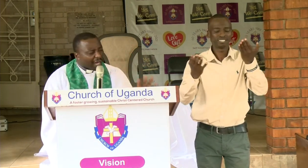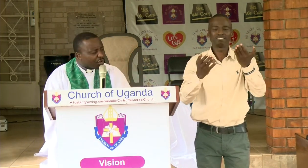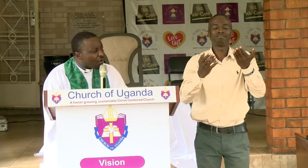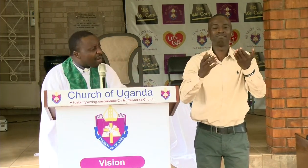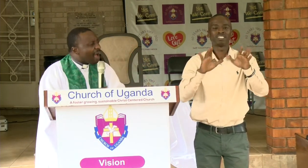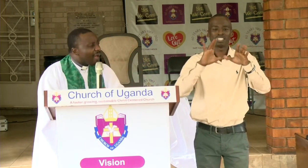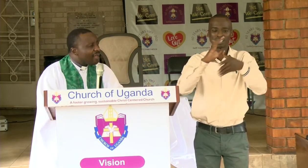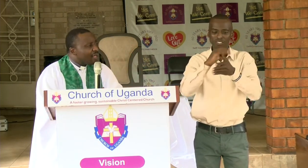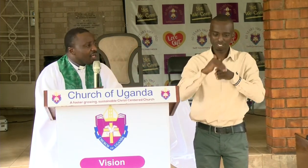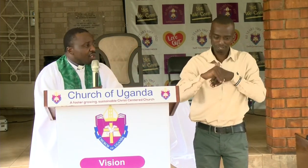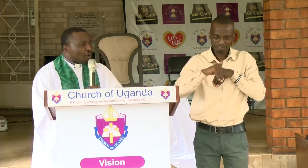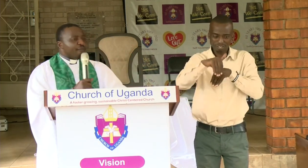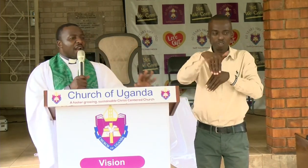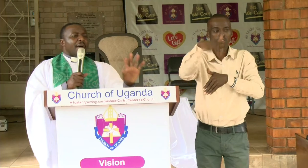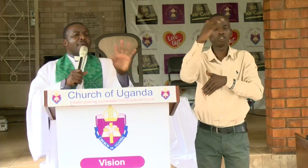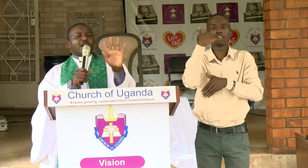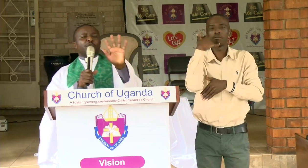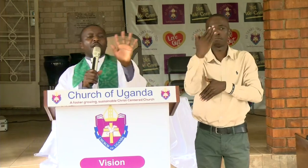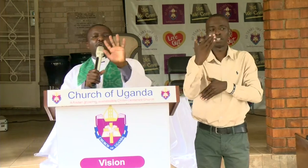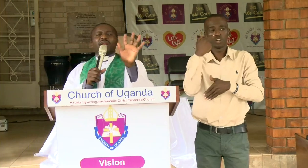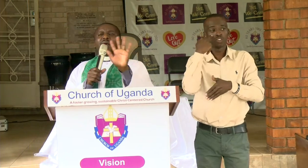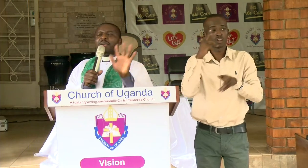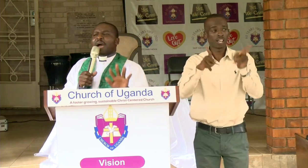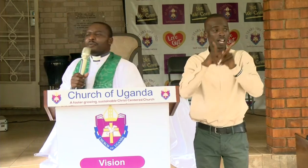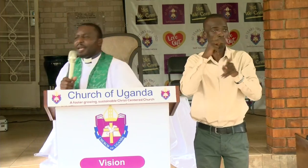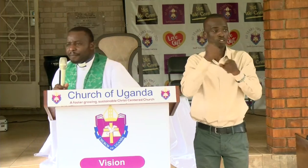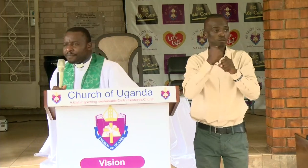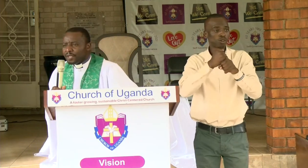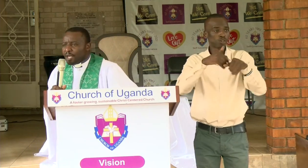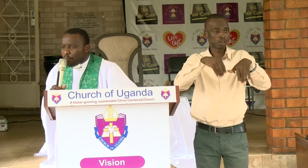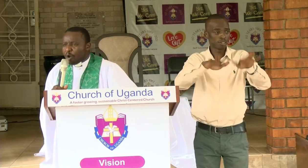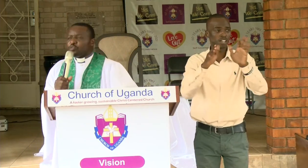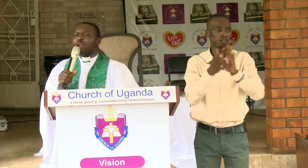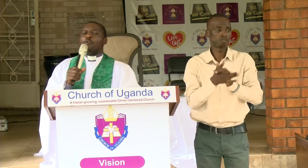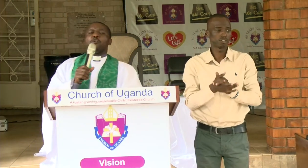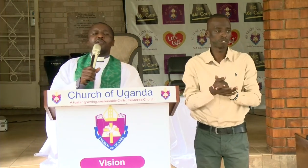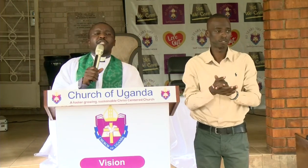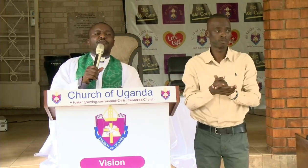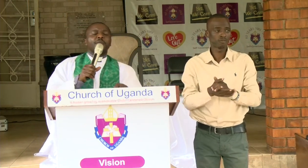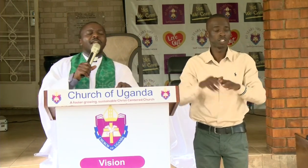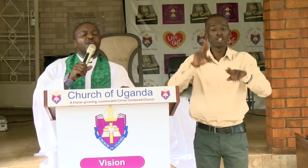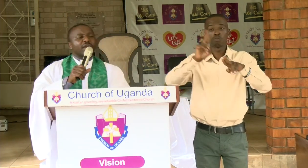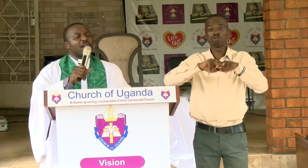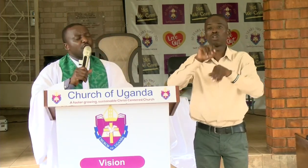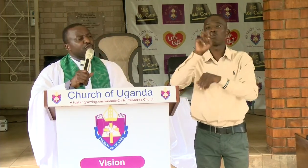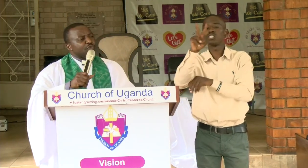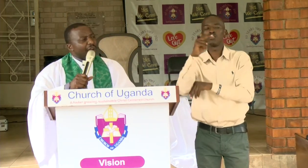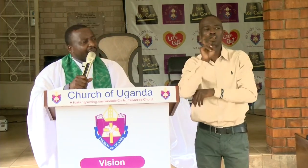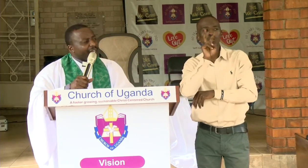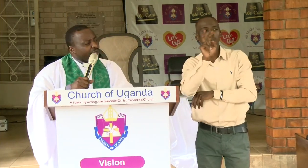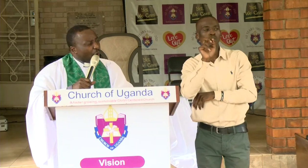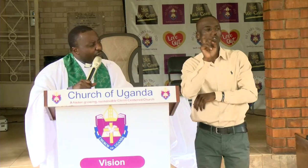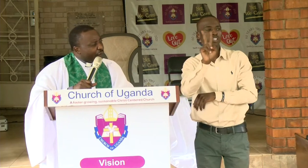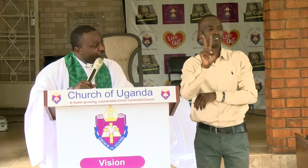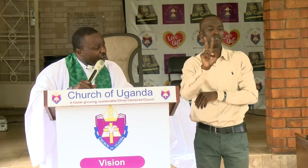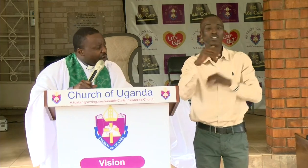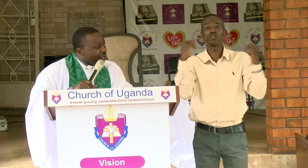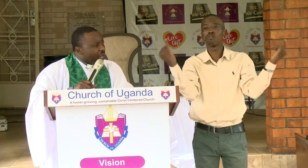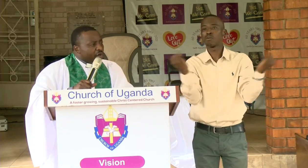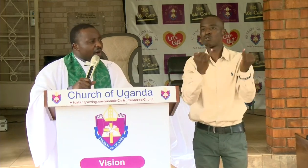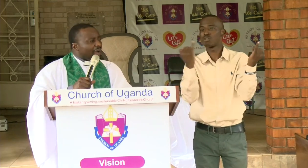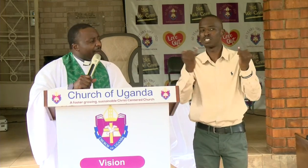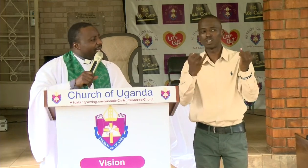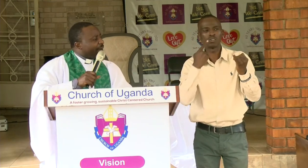bavudde ku nnono z'obwa Katonda ky'ova olaba abantu beekolera byabwe Botula ku TV banayogena no tunula gatari